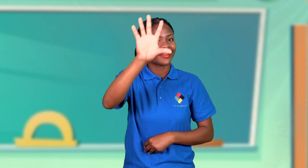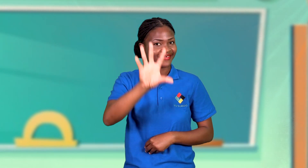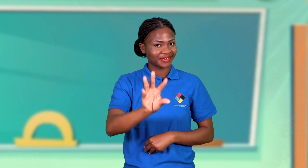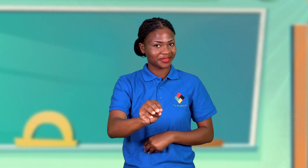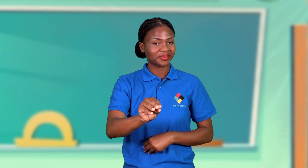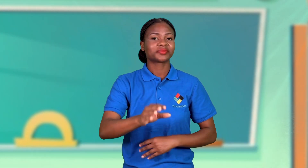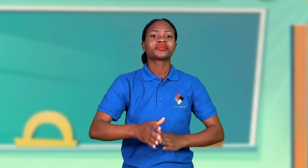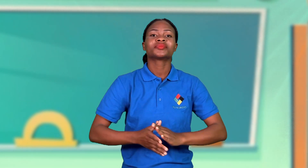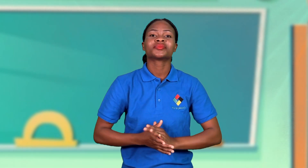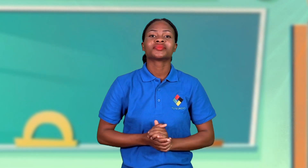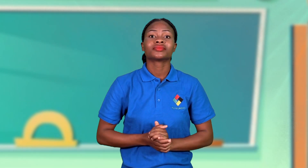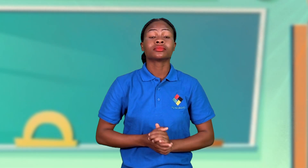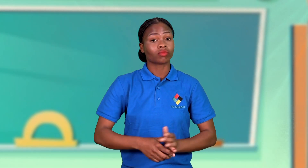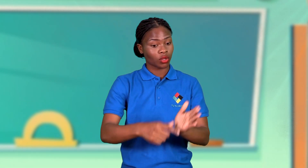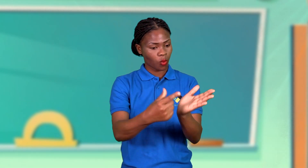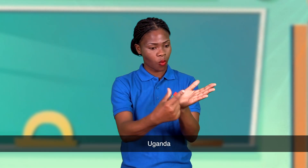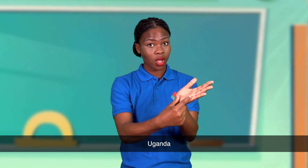África.